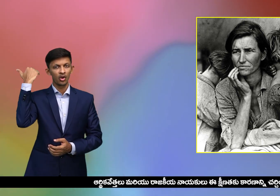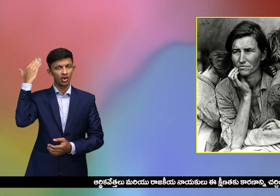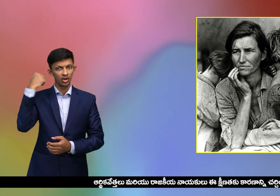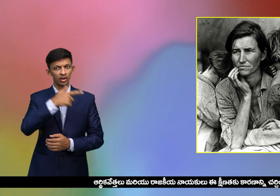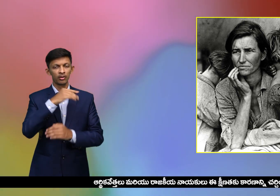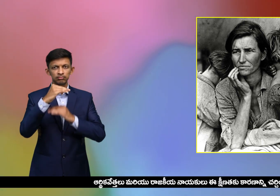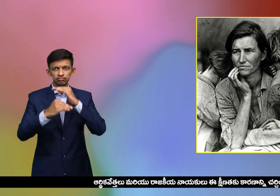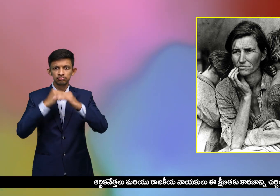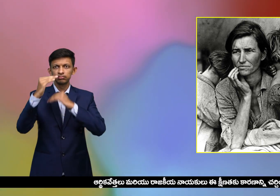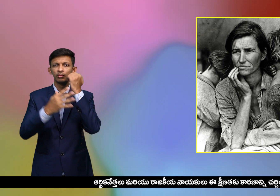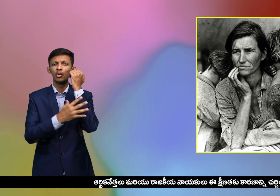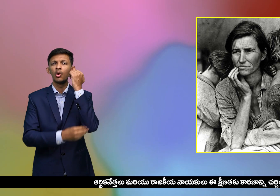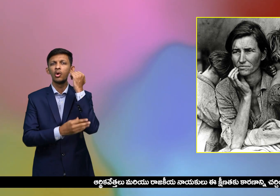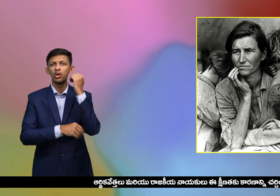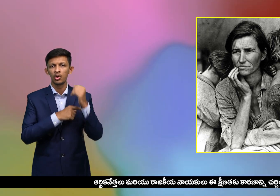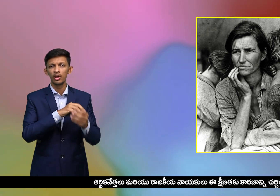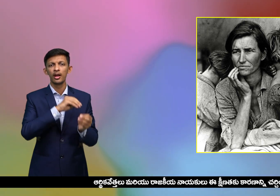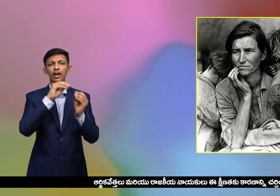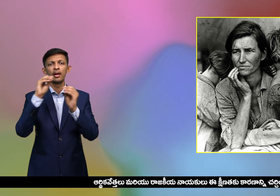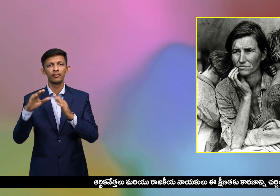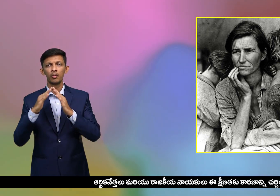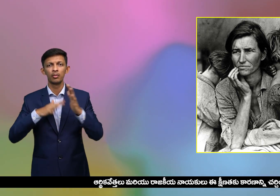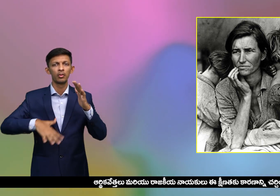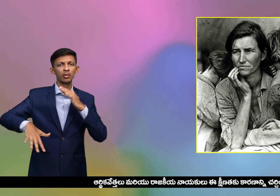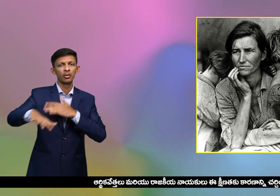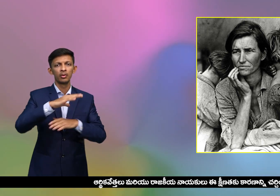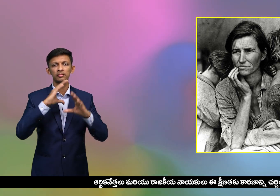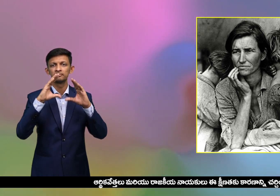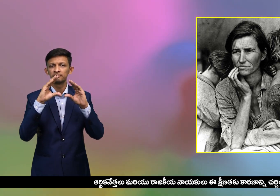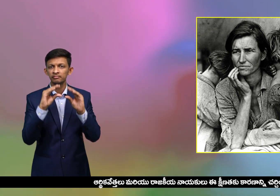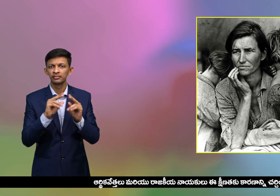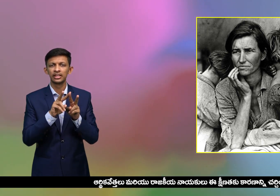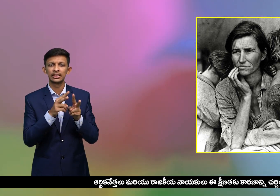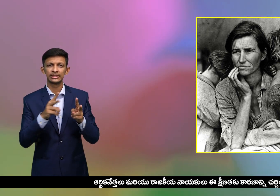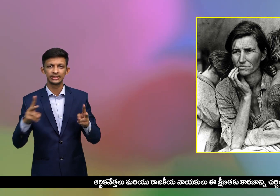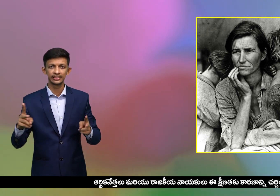ఆర్థికవేత్తలు మరియు రాజకీయ నాయకులు ఈ క్షీణతకు కారణాన్ని చర్చించారు.